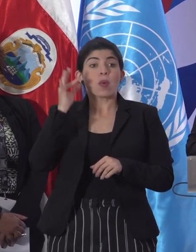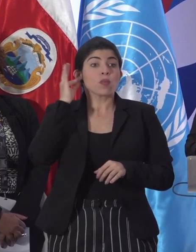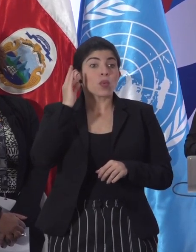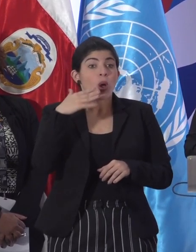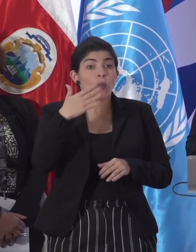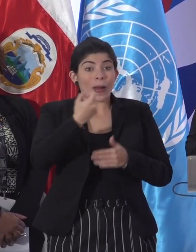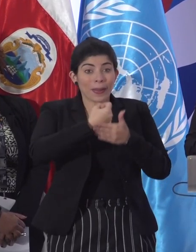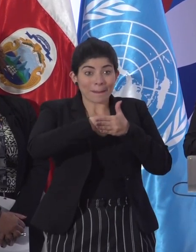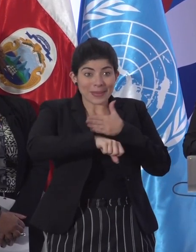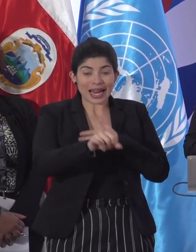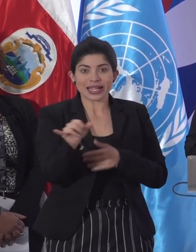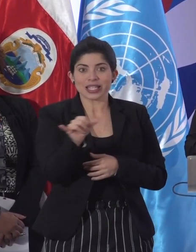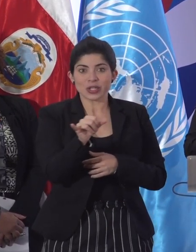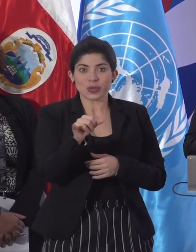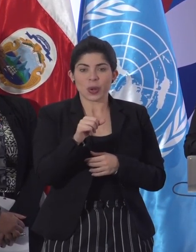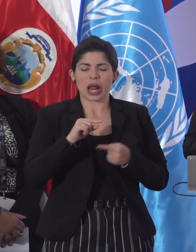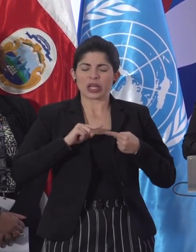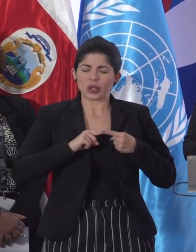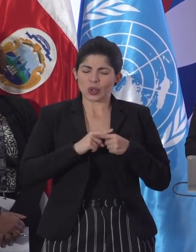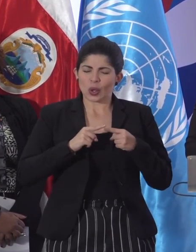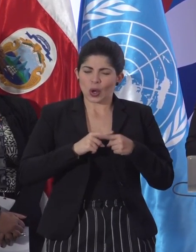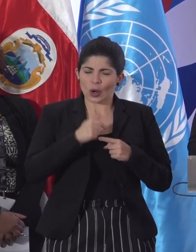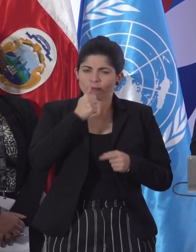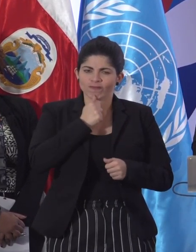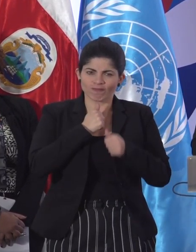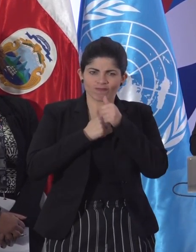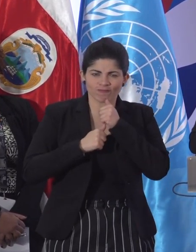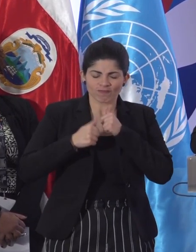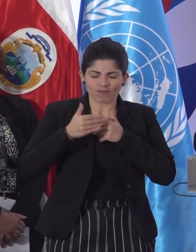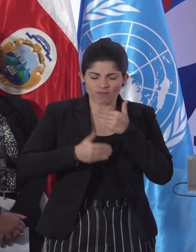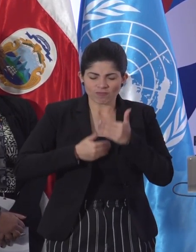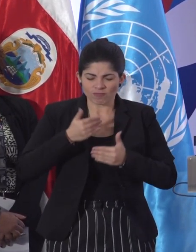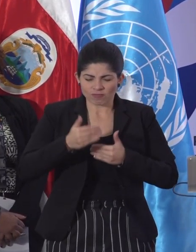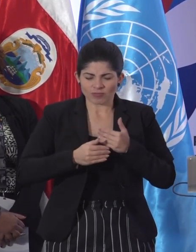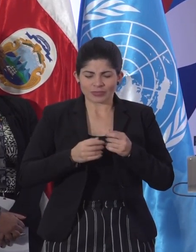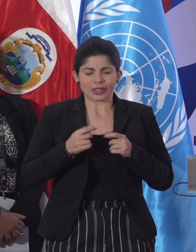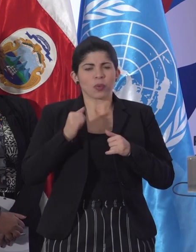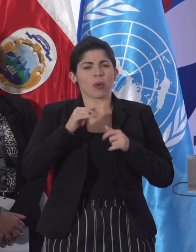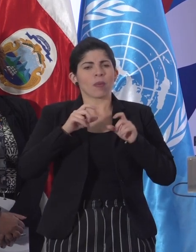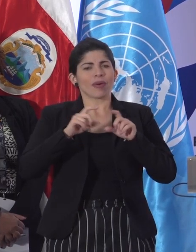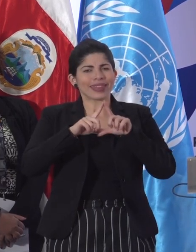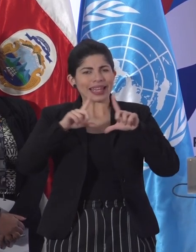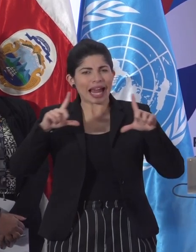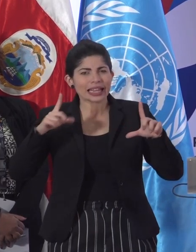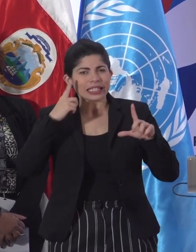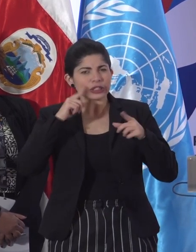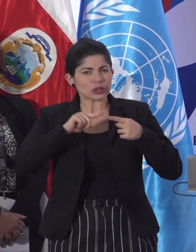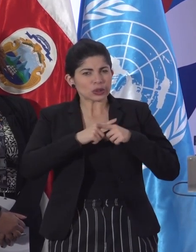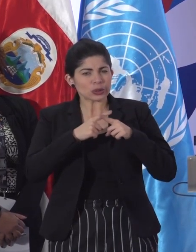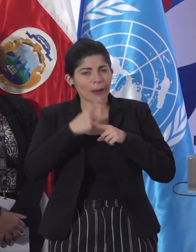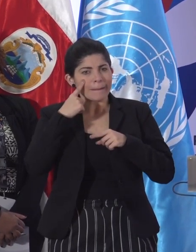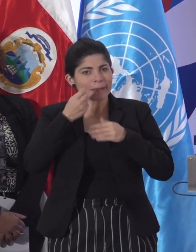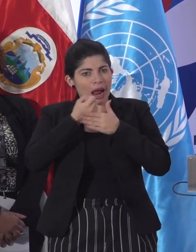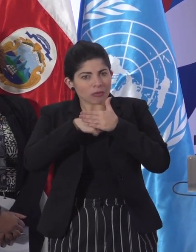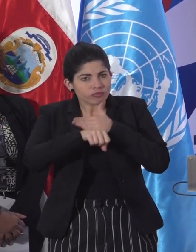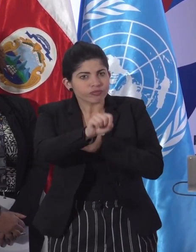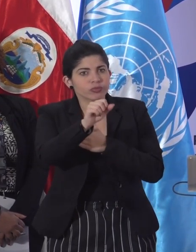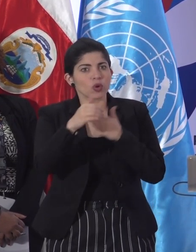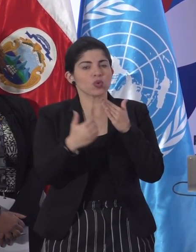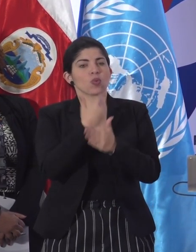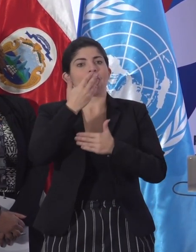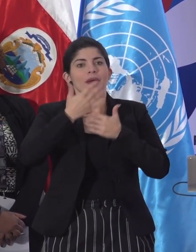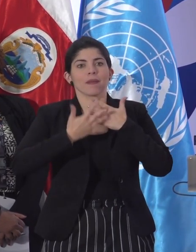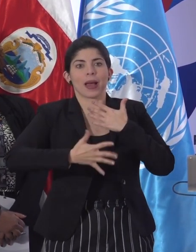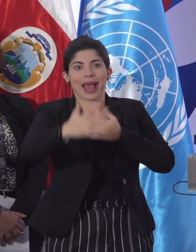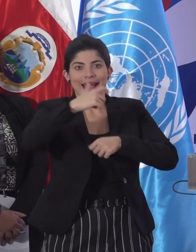mujeres parturientas, por el momento del dolor, por el momento de la dilatación, para que venga esa nueva era. A